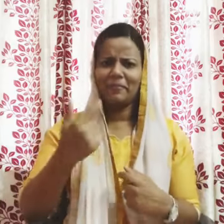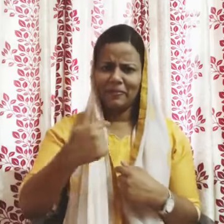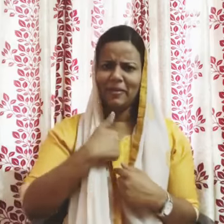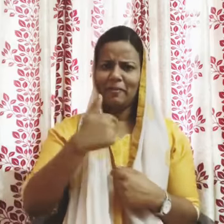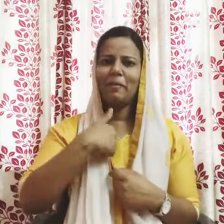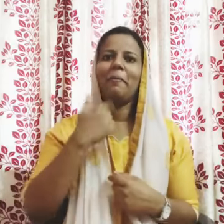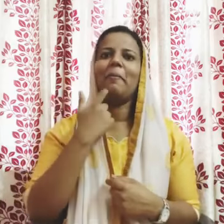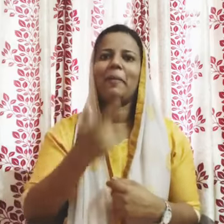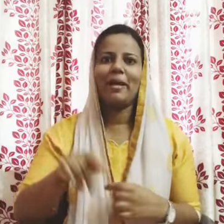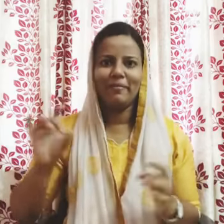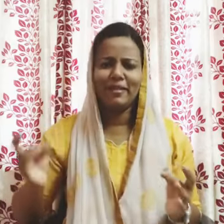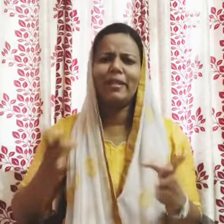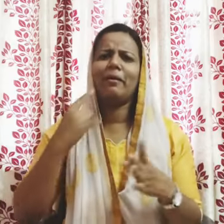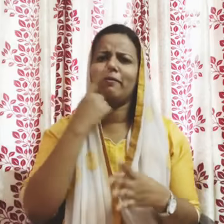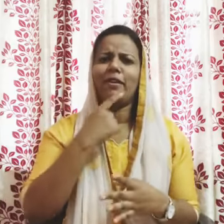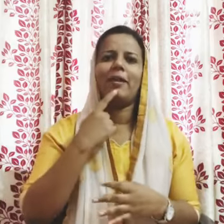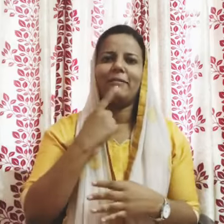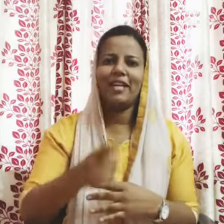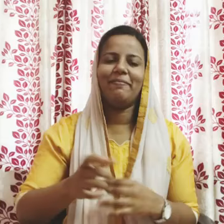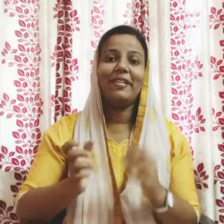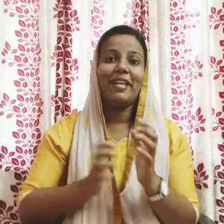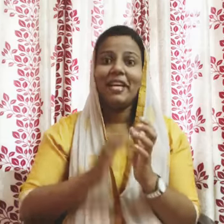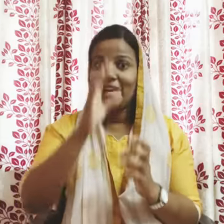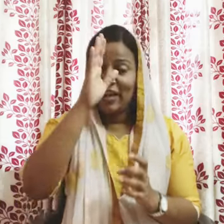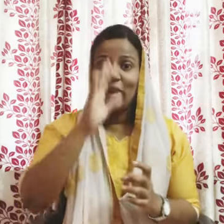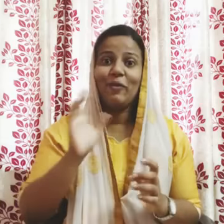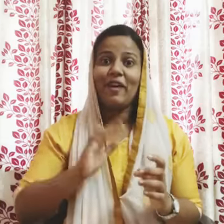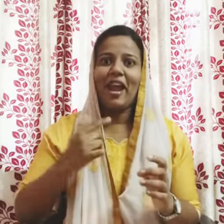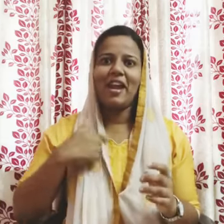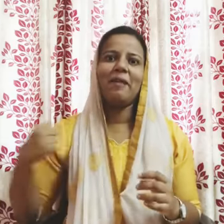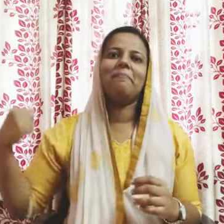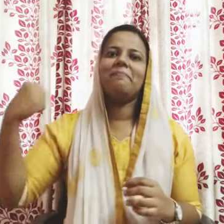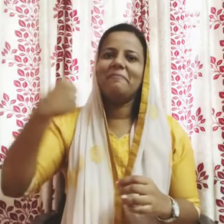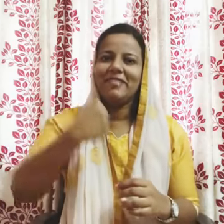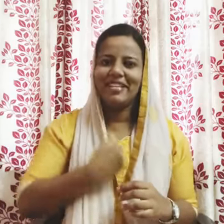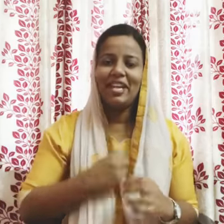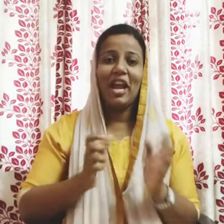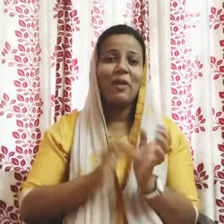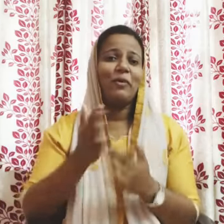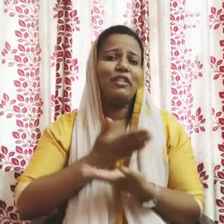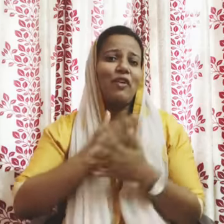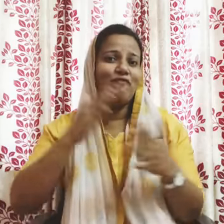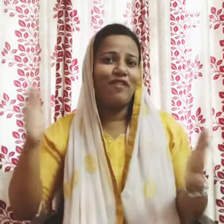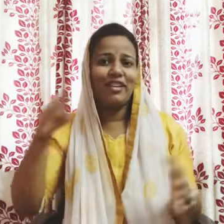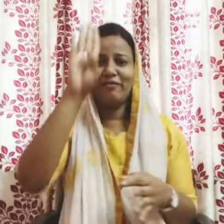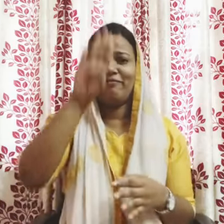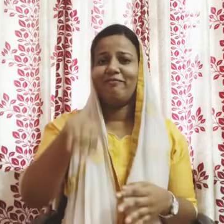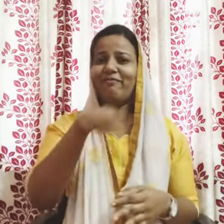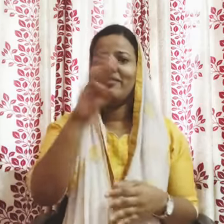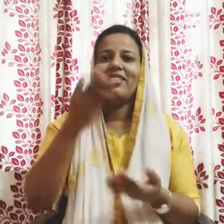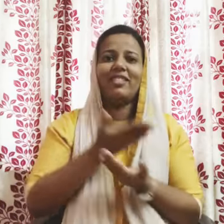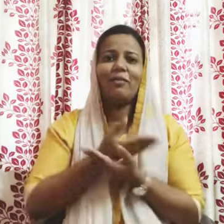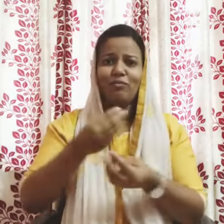നമ്മളോട് തന്നെ പറയാം. അത് ഇന്ന് പകൽക്കാലം പറയണം. ആമേൻ. യഹോവ എന്റെ പരിചയം, എന്നോടുള്ള സ്നേഹം വലുതാ. ക്രൂശിലെ സ്നേഹമാണ് എന്നോട്